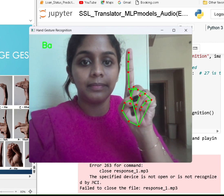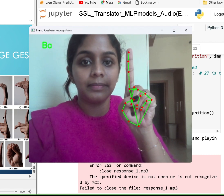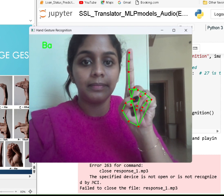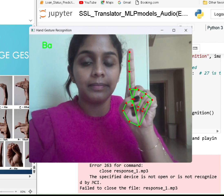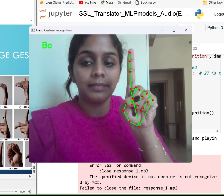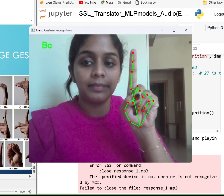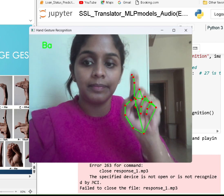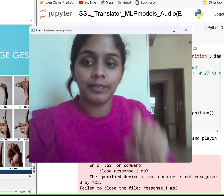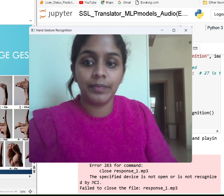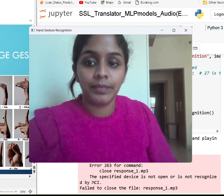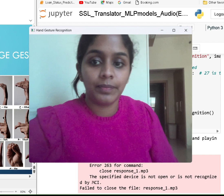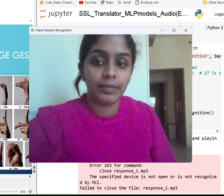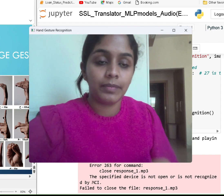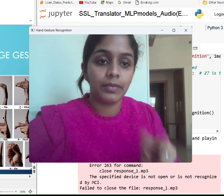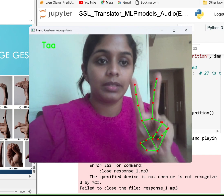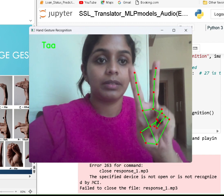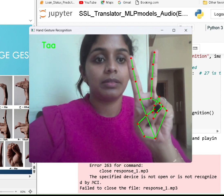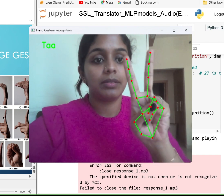باء